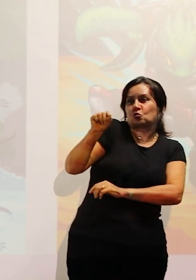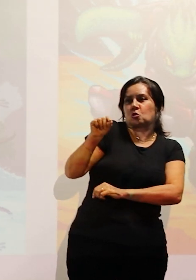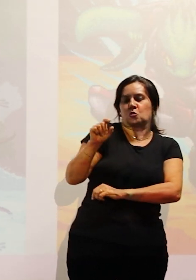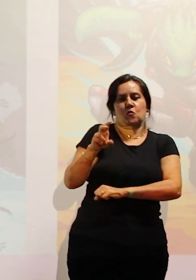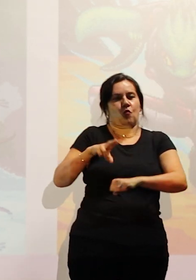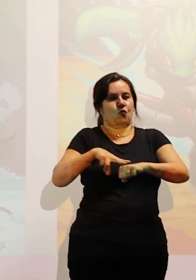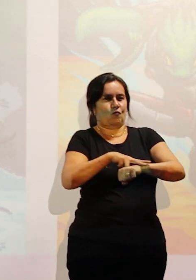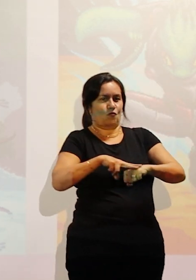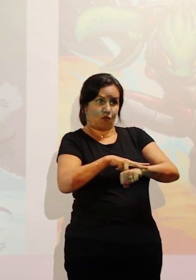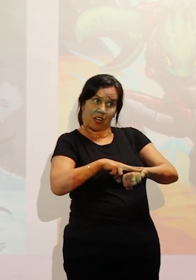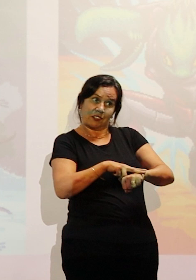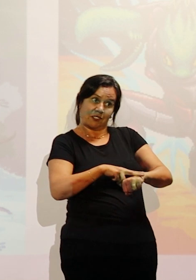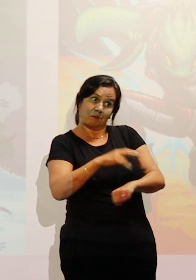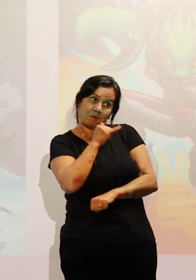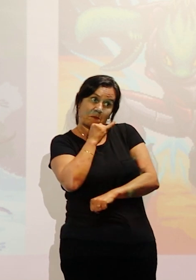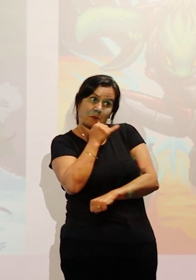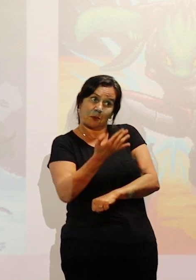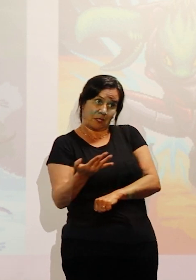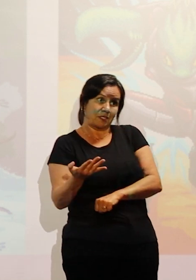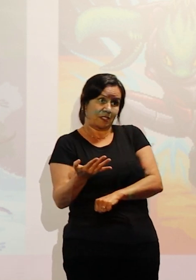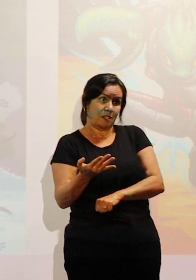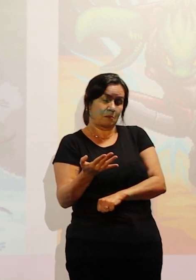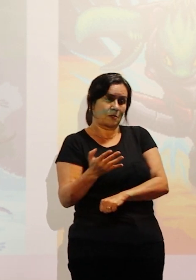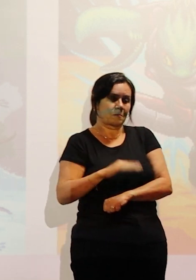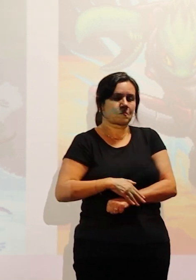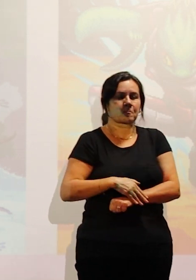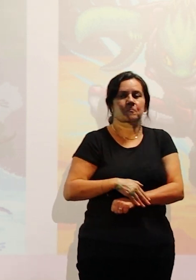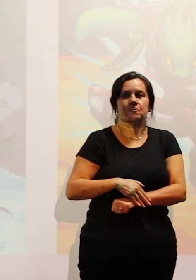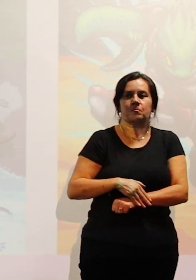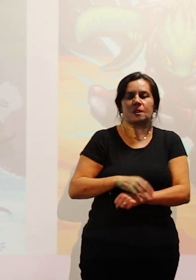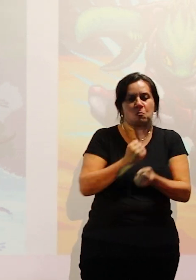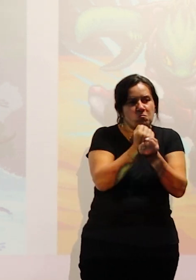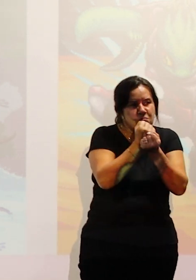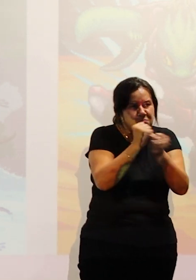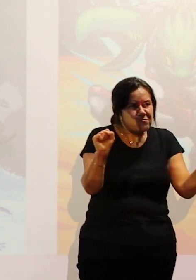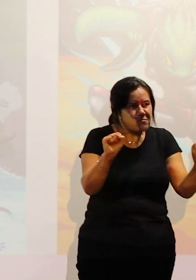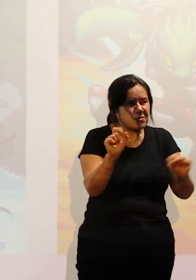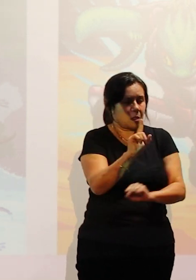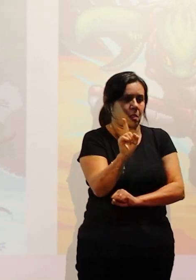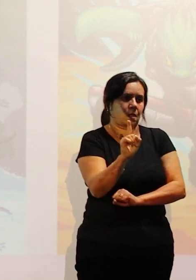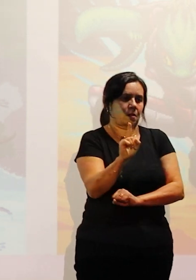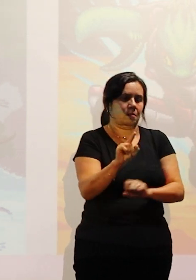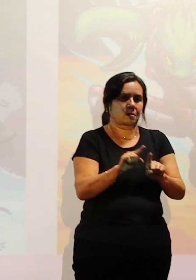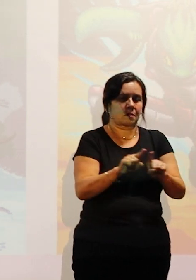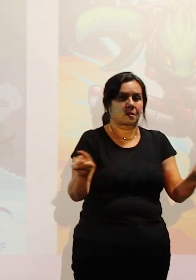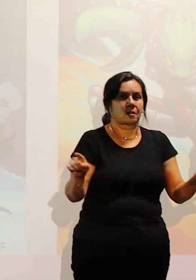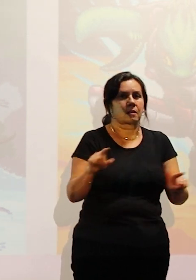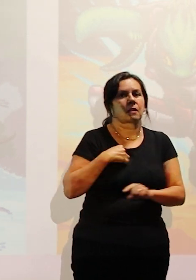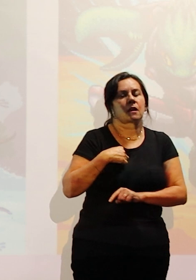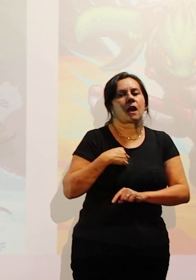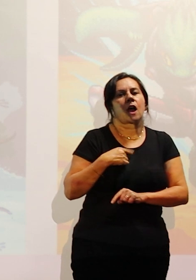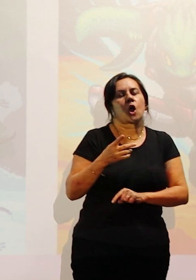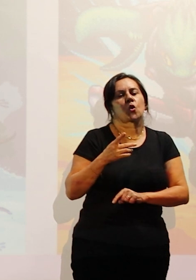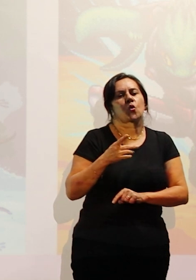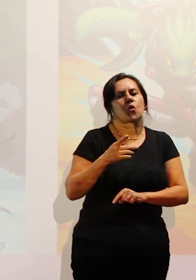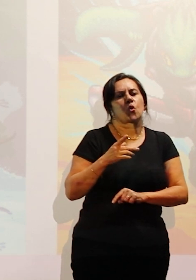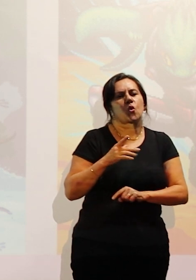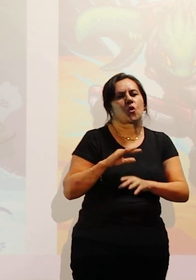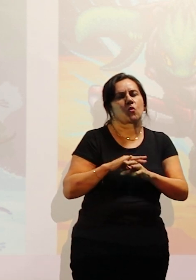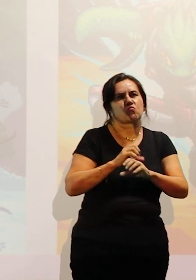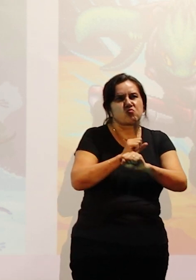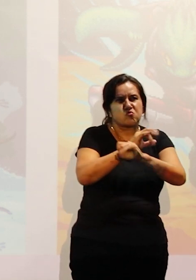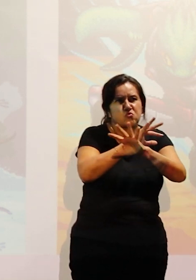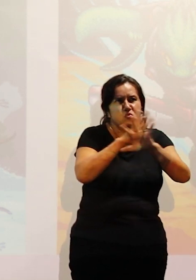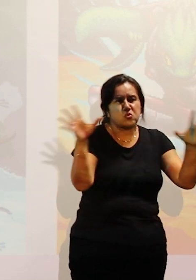é distante, e também não é uma coisa impulsiva e quente, né? E a própria questão da cor neutra. A cor neutra,